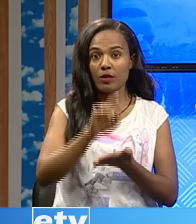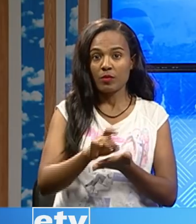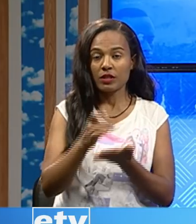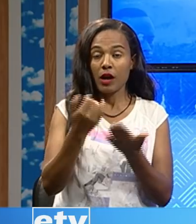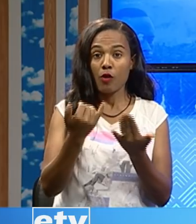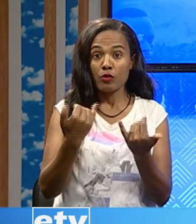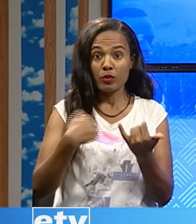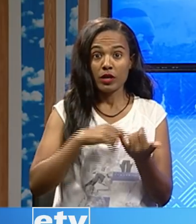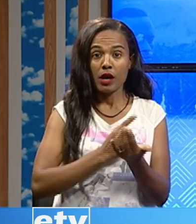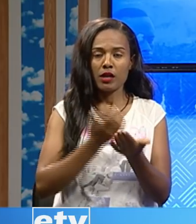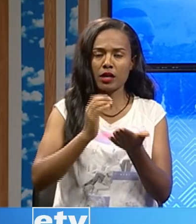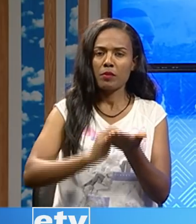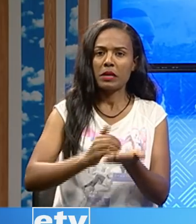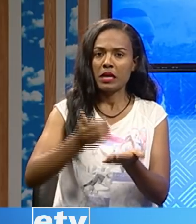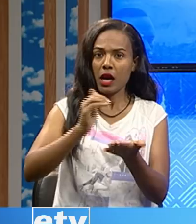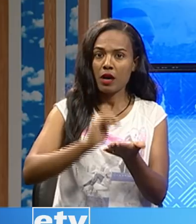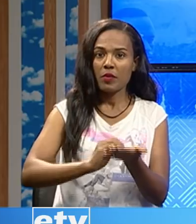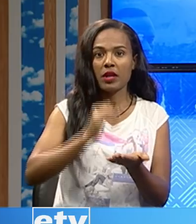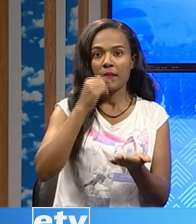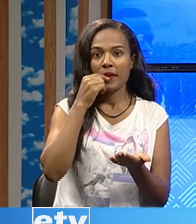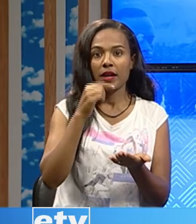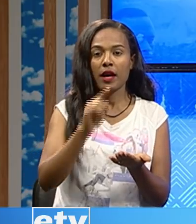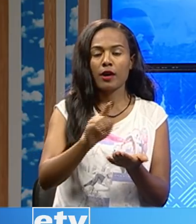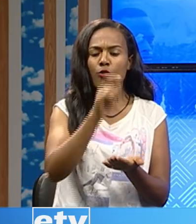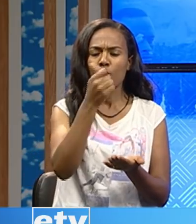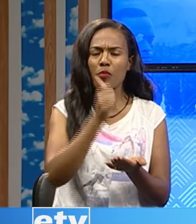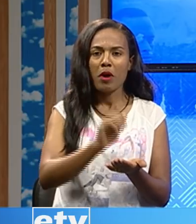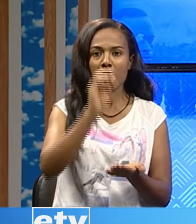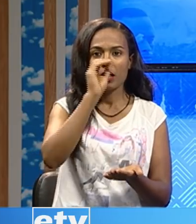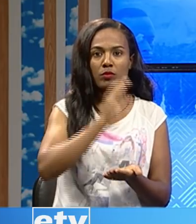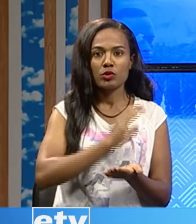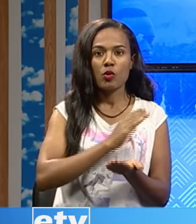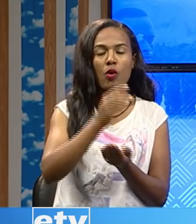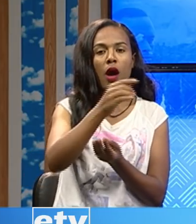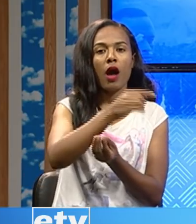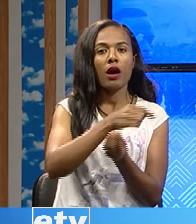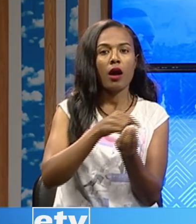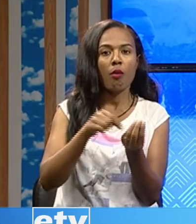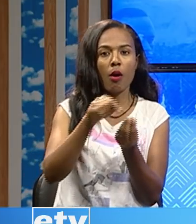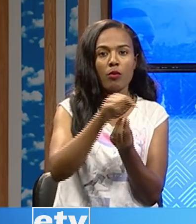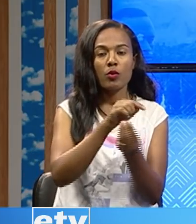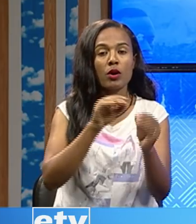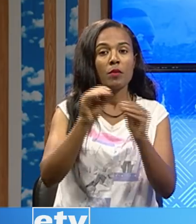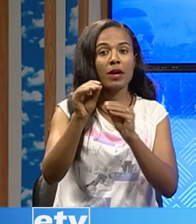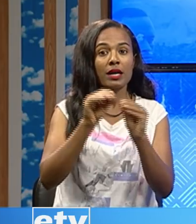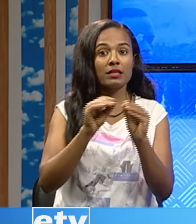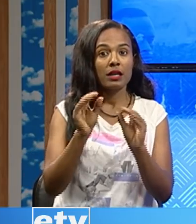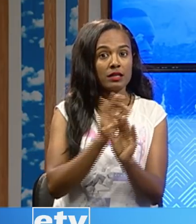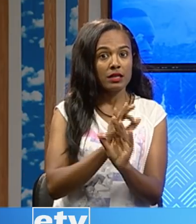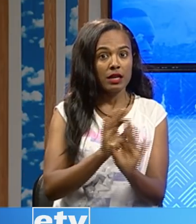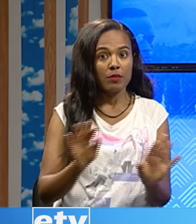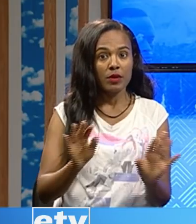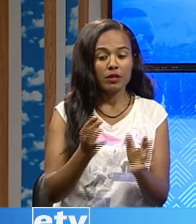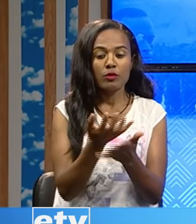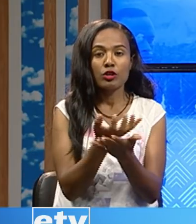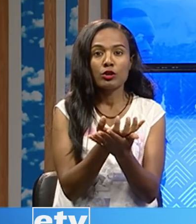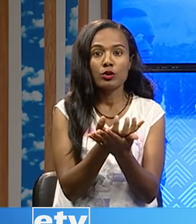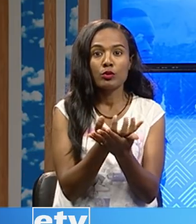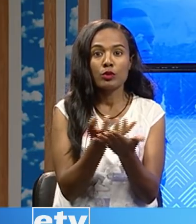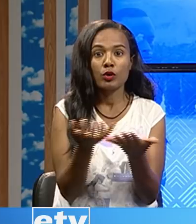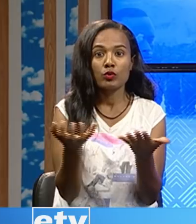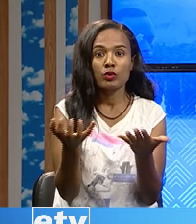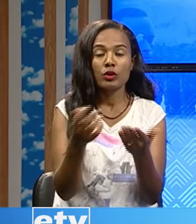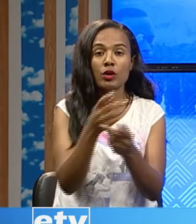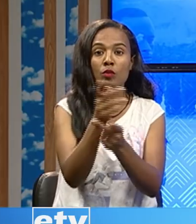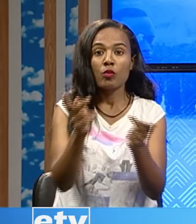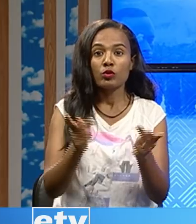እኛ ደጋግመን የምናስገነዝበው ማንም ሰው ከአካባቢው መንቀሳቀስ የለበትም። ንብረቱን